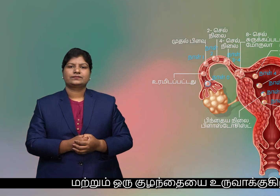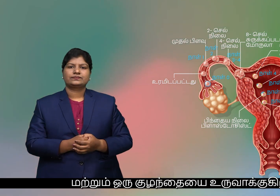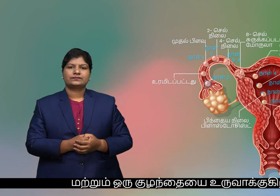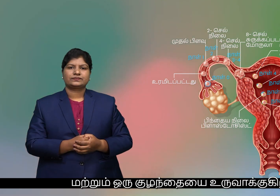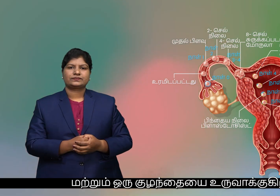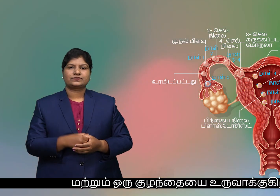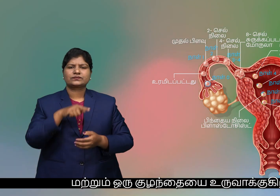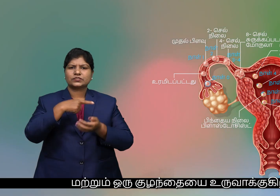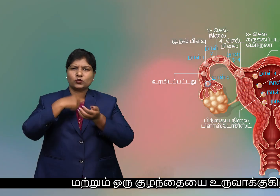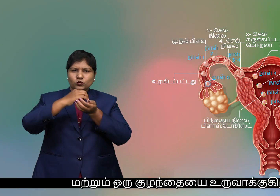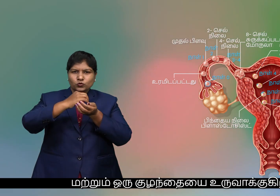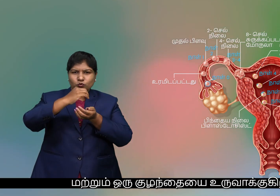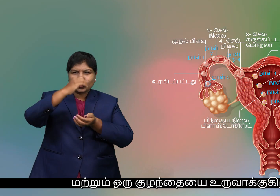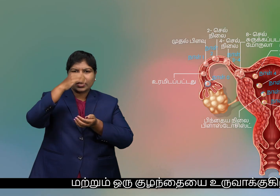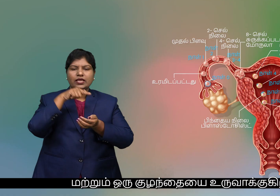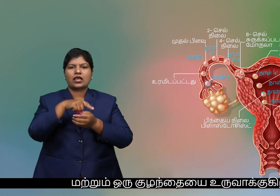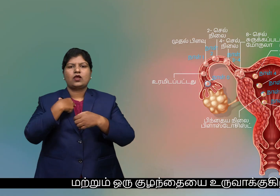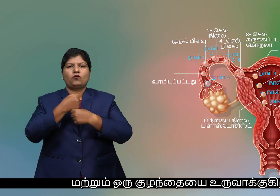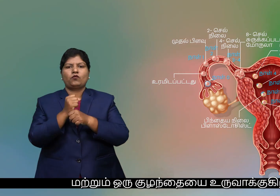ஒரு குழந்தையை உருவாக்குகிறது.